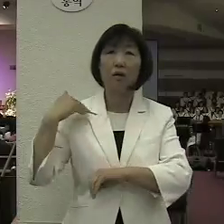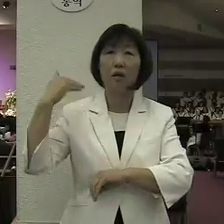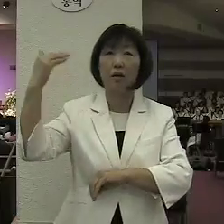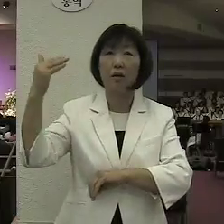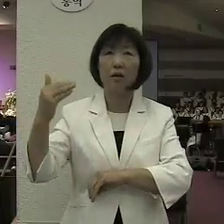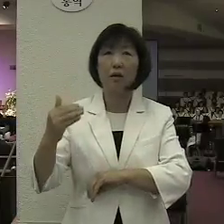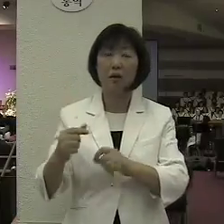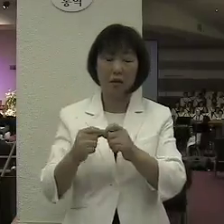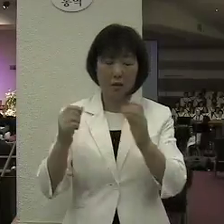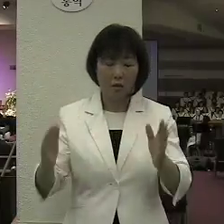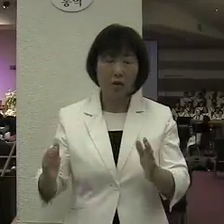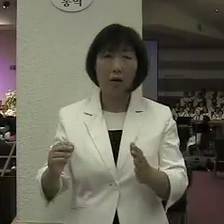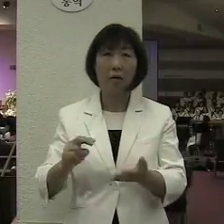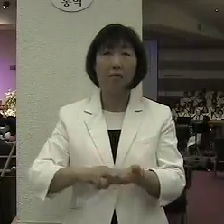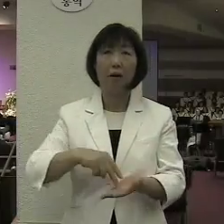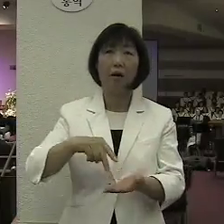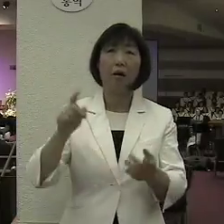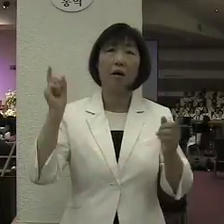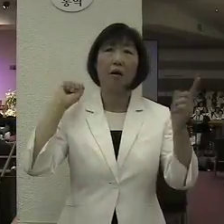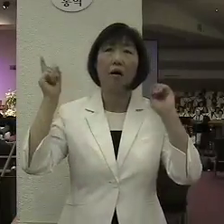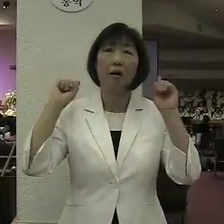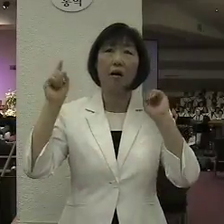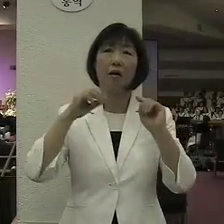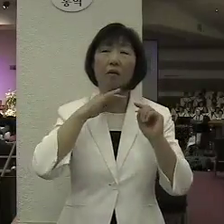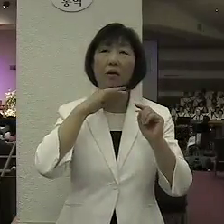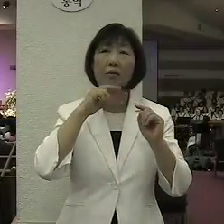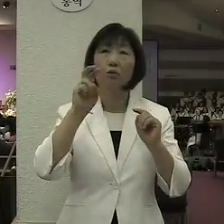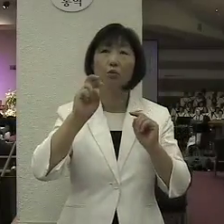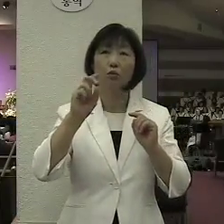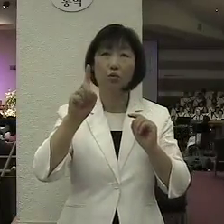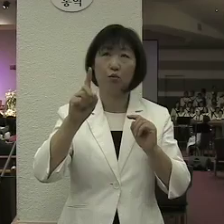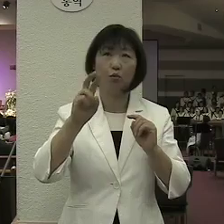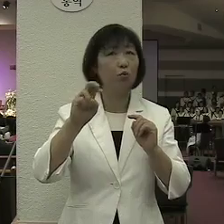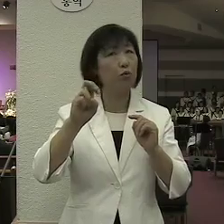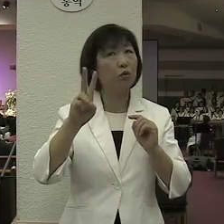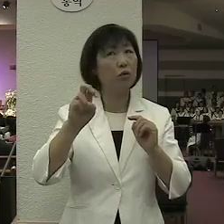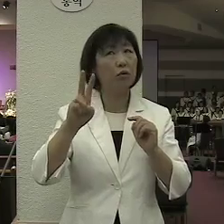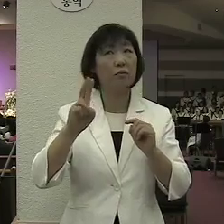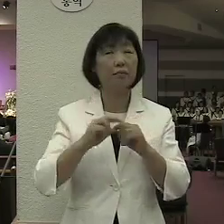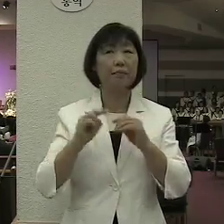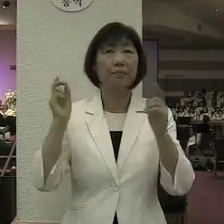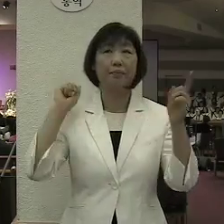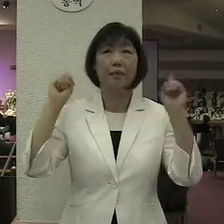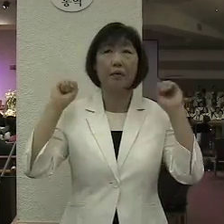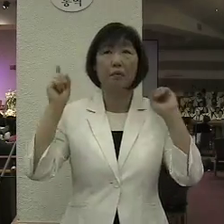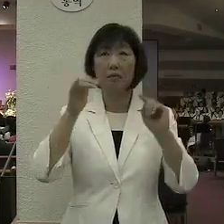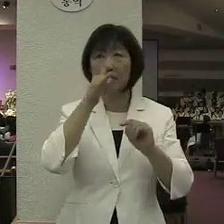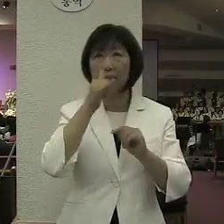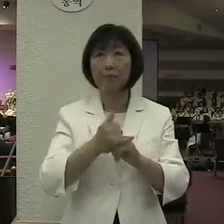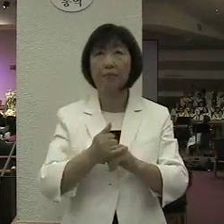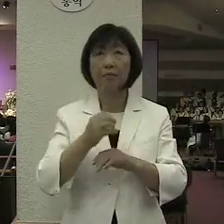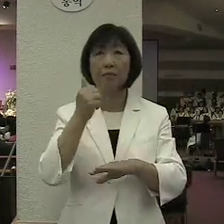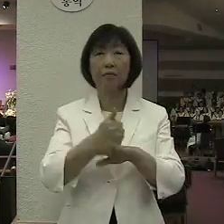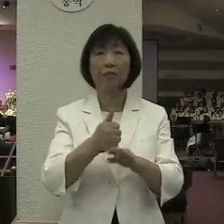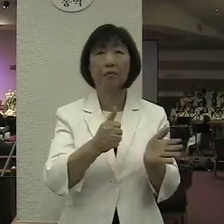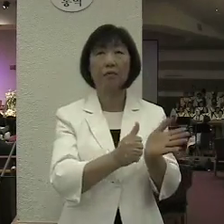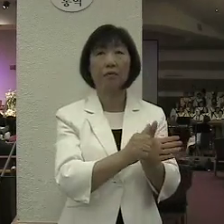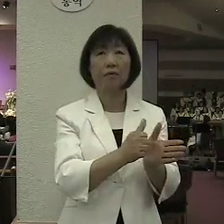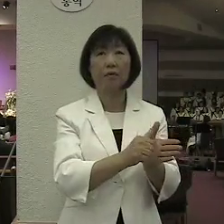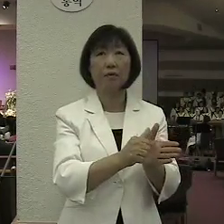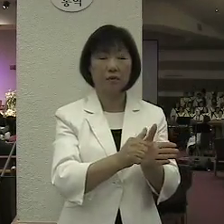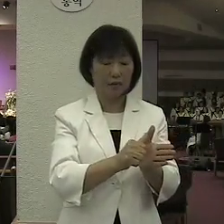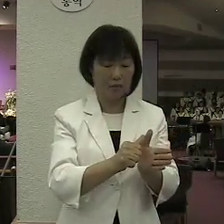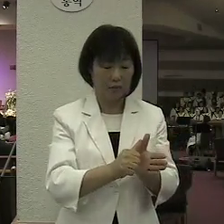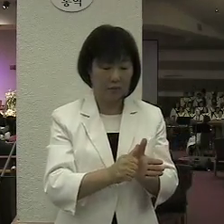자녀가 아닙니까? 아버지가 계신 그곳에 우리가 정말 자유롭게 뻔뻔스럽게 나갈 수가 있는 거예요. 여러분 프랭클린